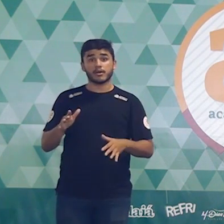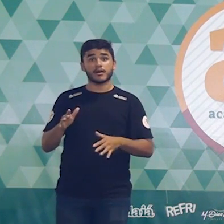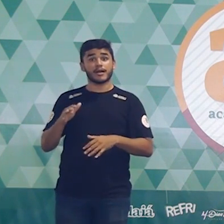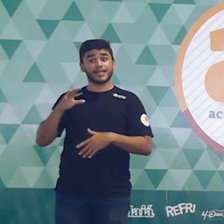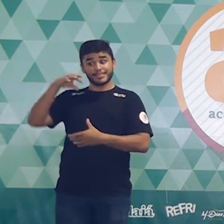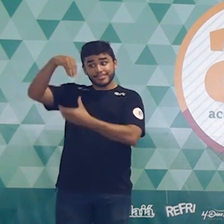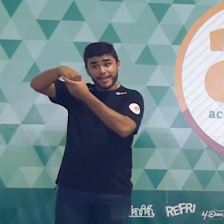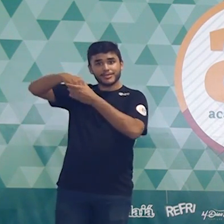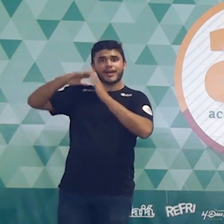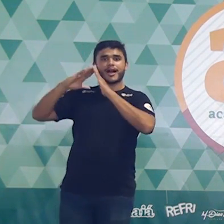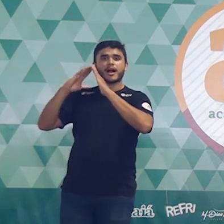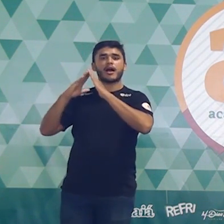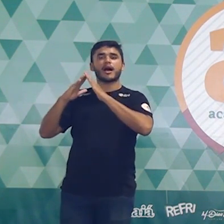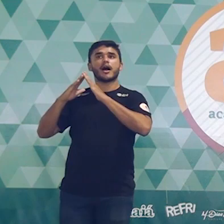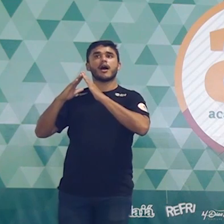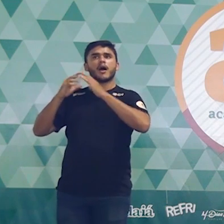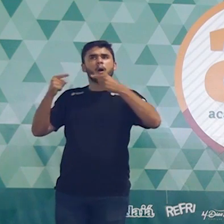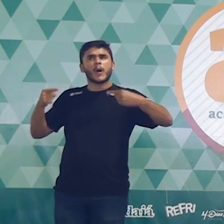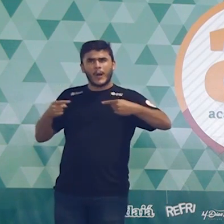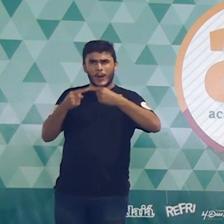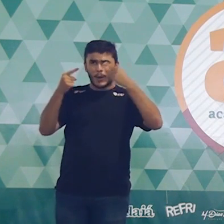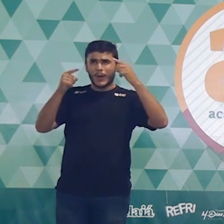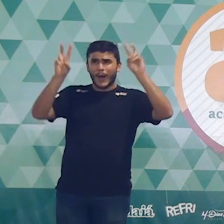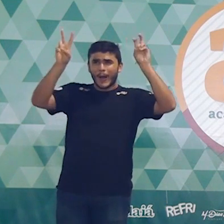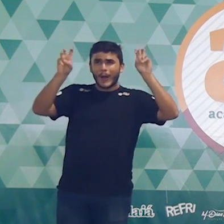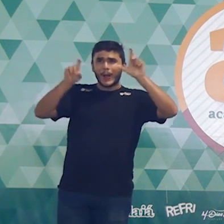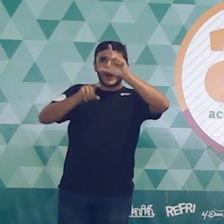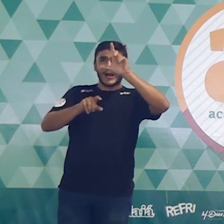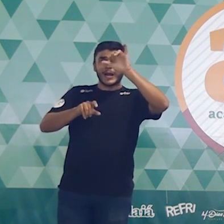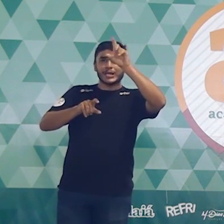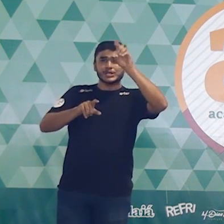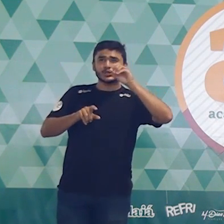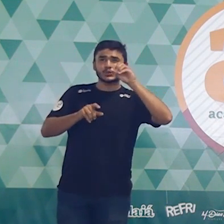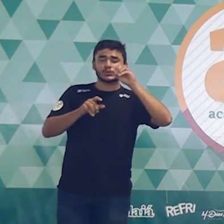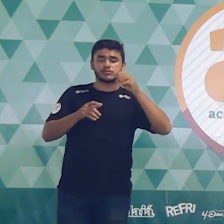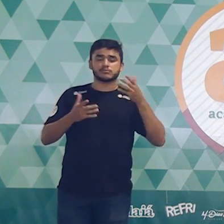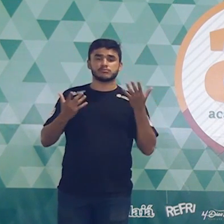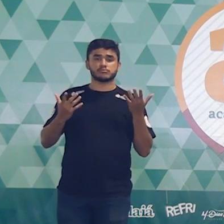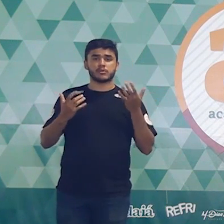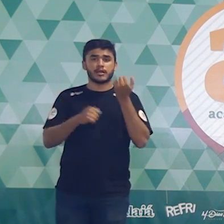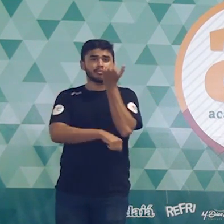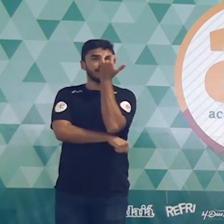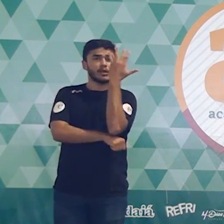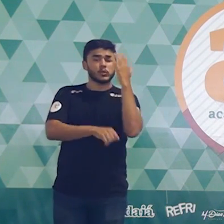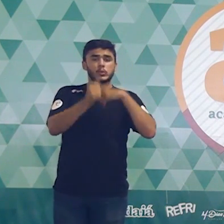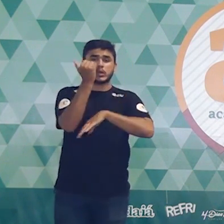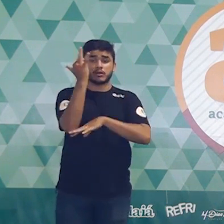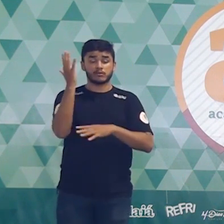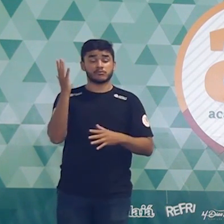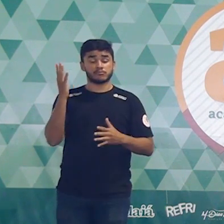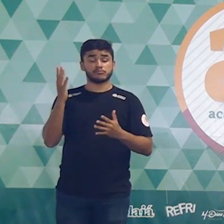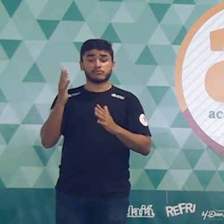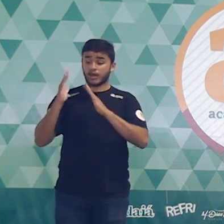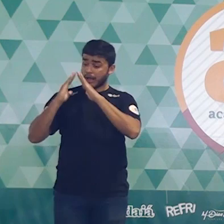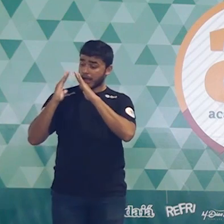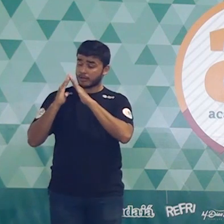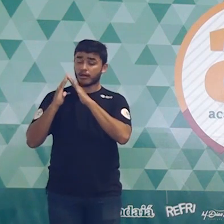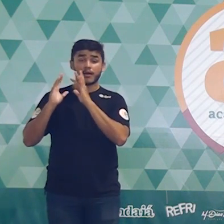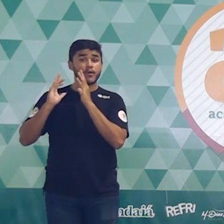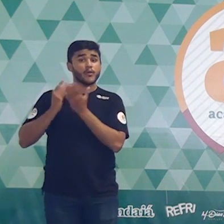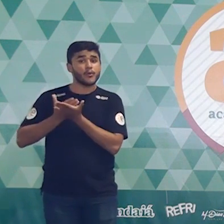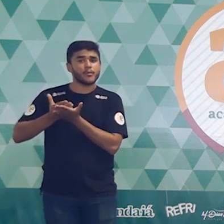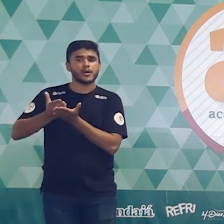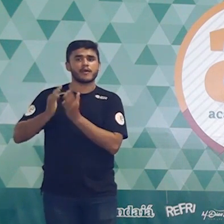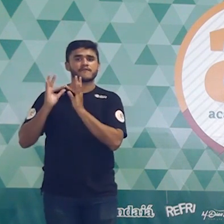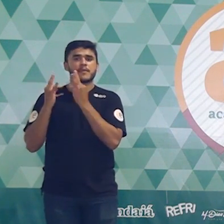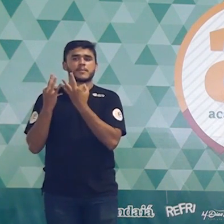cidadania sustentável. Dentro dos próprios lares, com exemplo doméstico. Pronto. Tá, Diego, mas eu acho que eu não vou citar